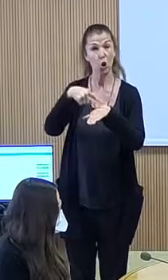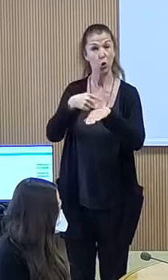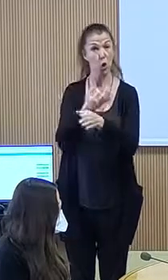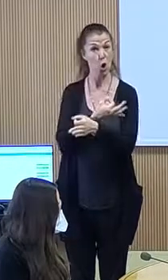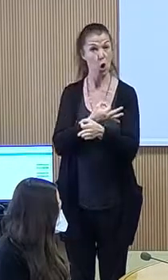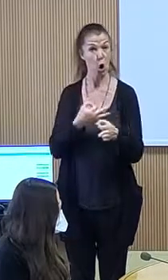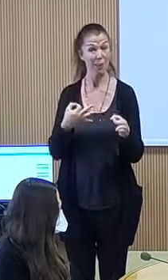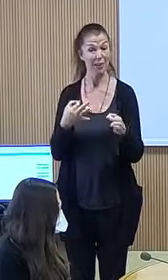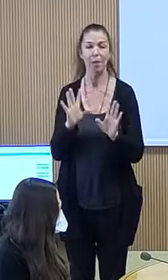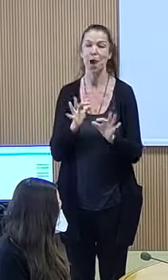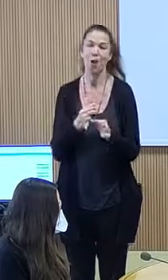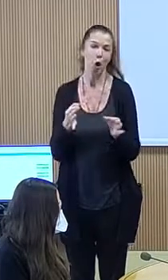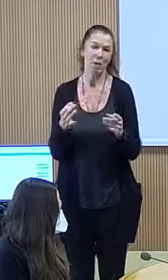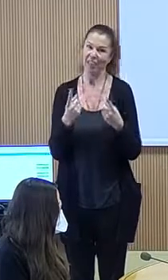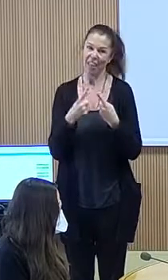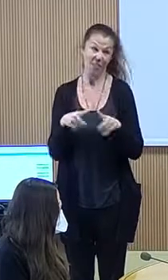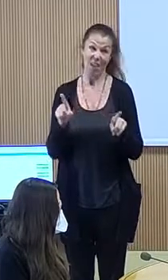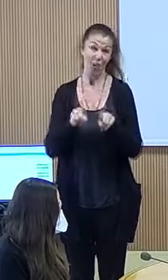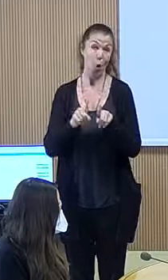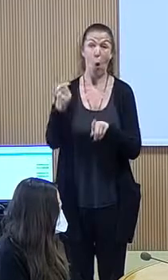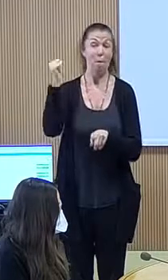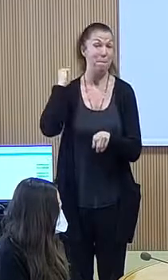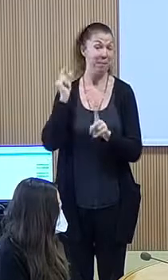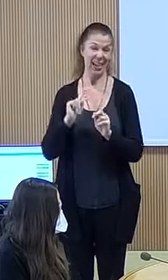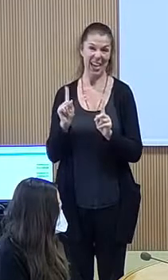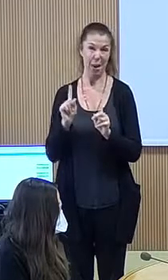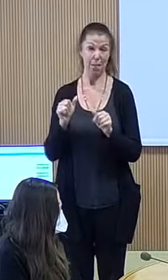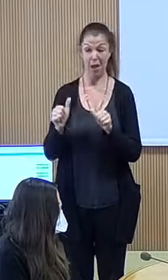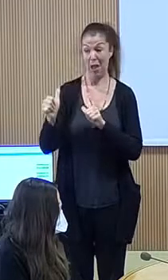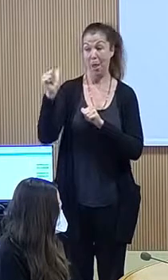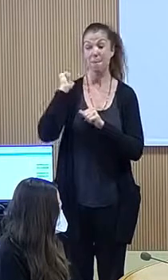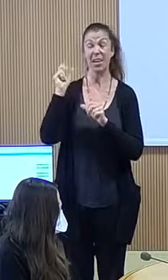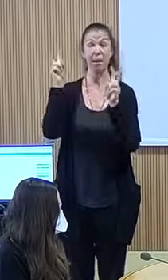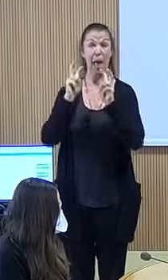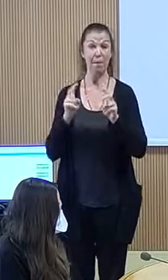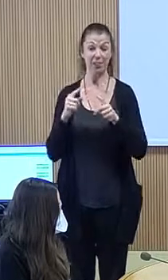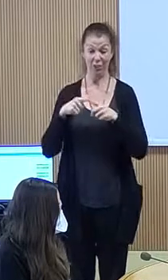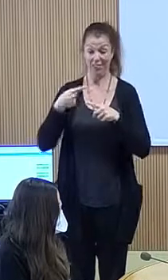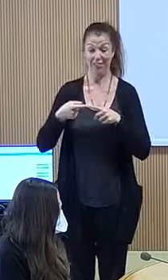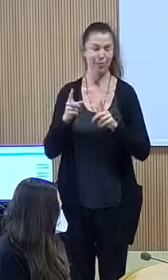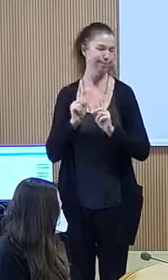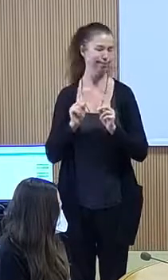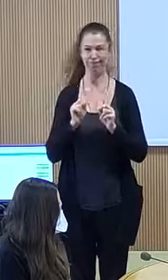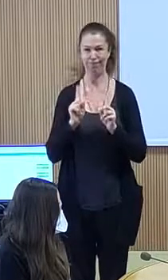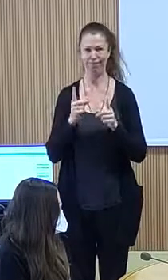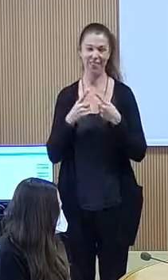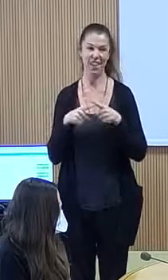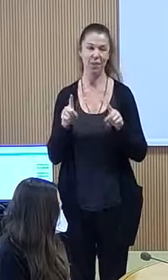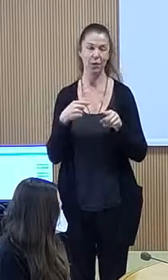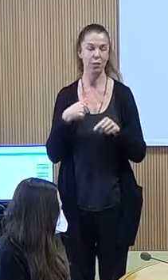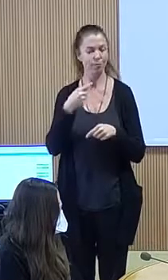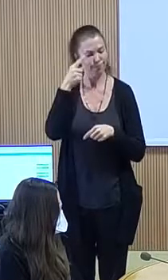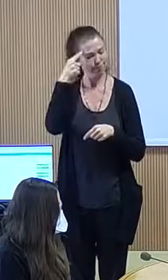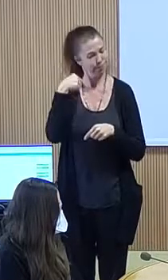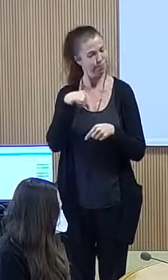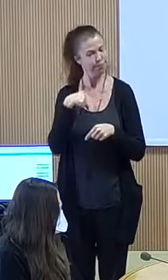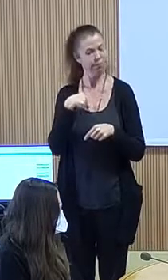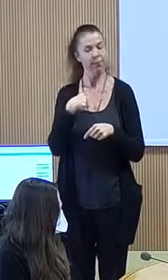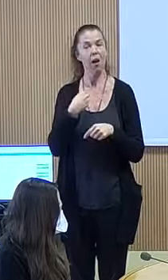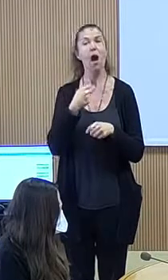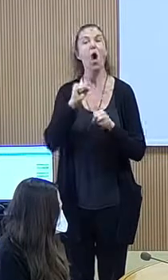da quella di prima delle emergenze del coronavirus io ritengo di che si potrà ma questo ovviamente